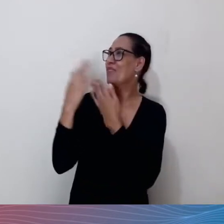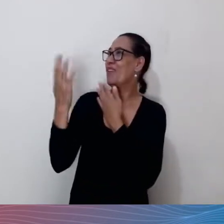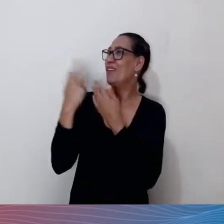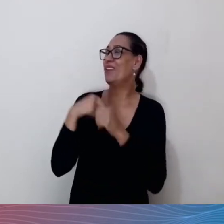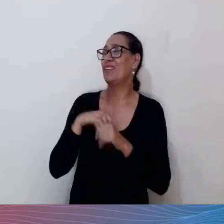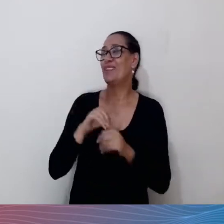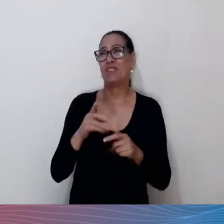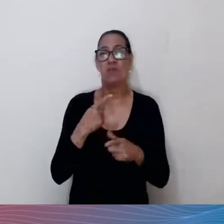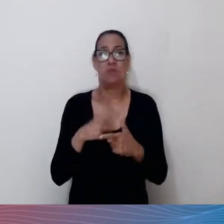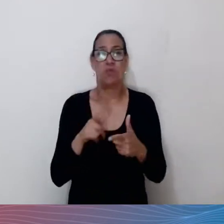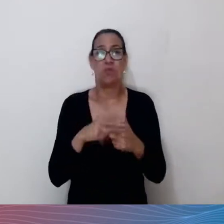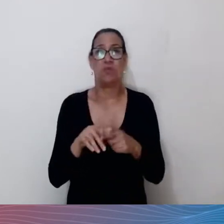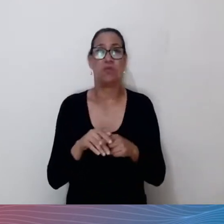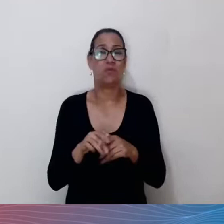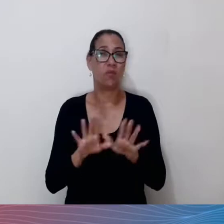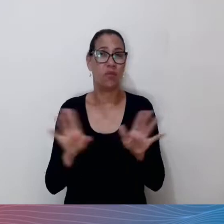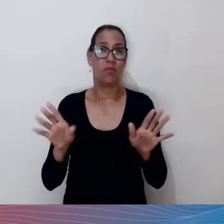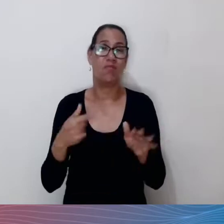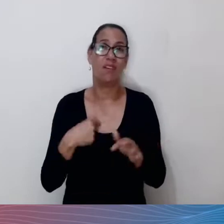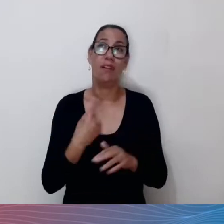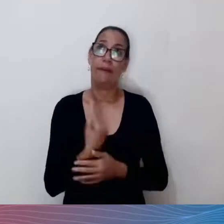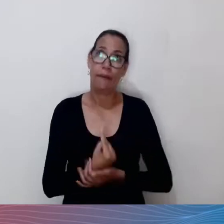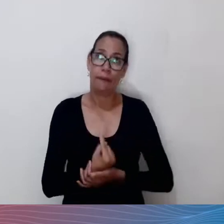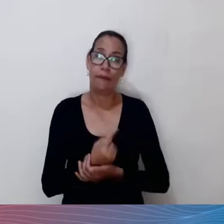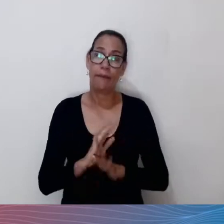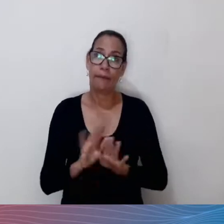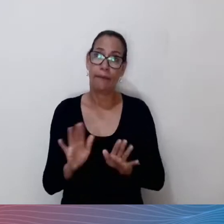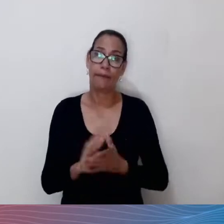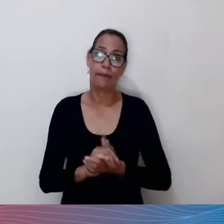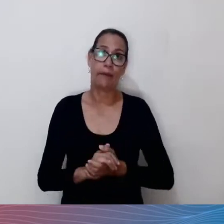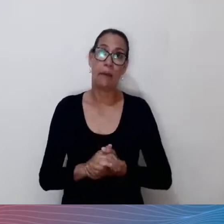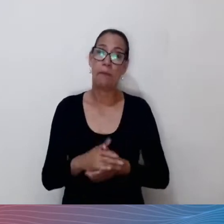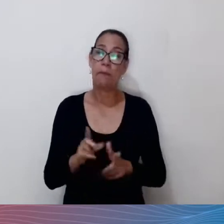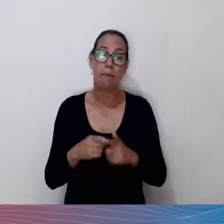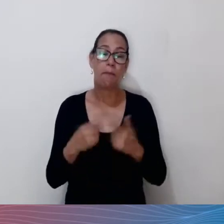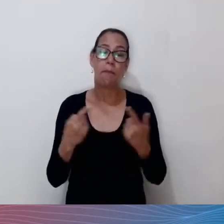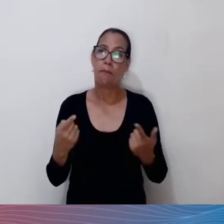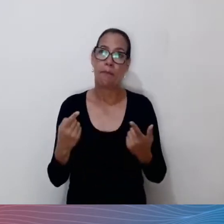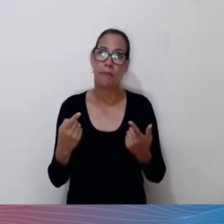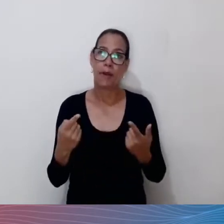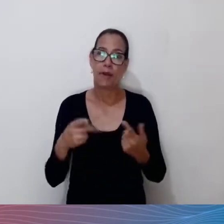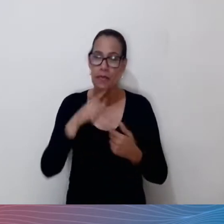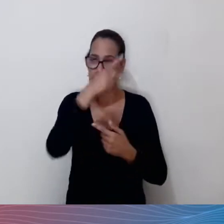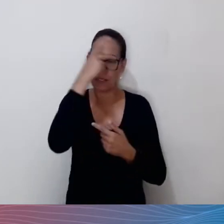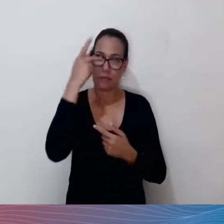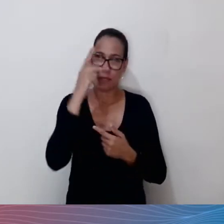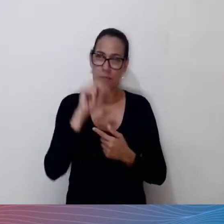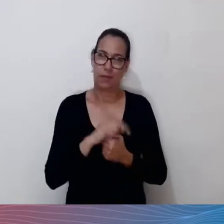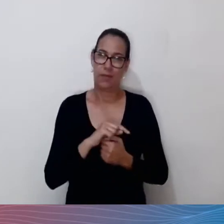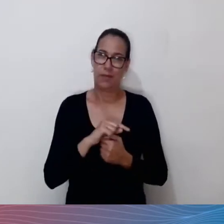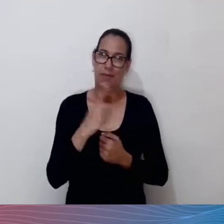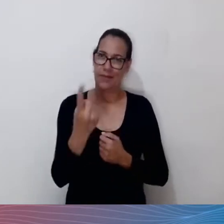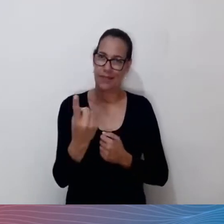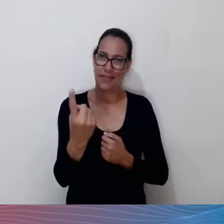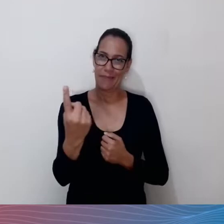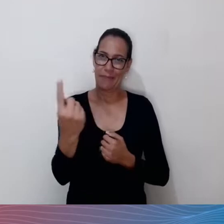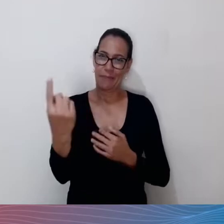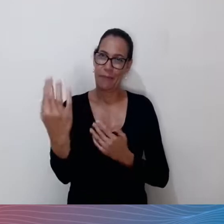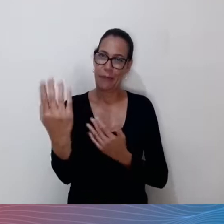nós temos que conscientizar as pessoas que nós trazemos da rua para a igreja. Dizer para essas